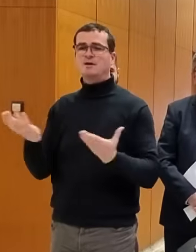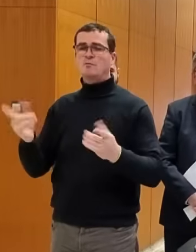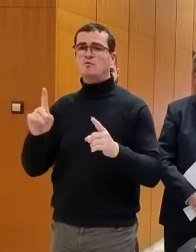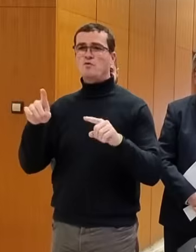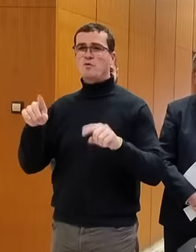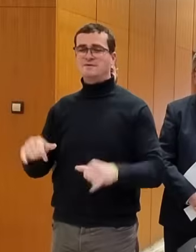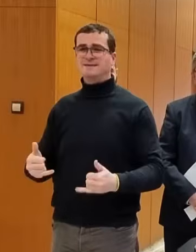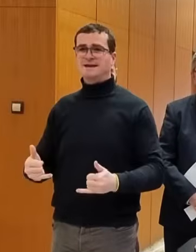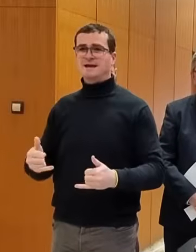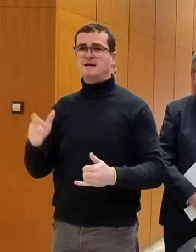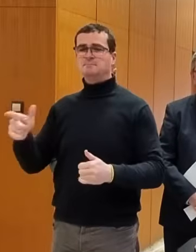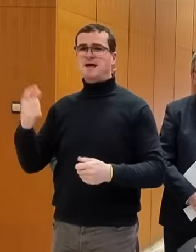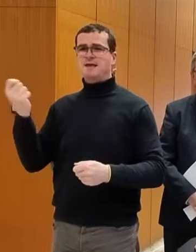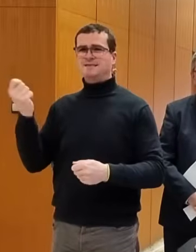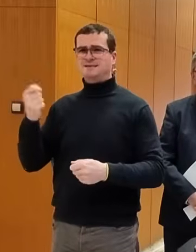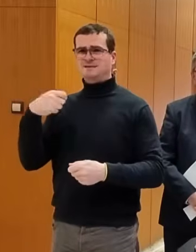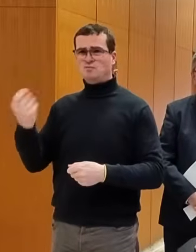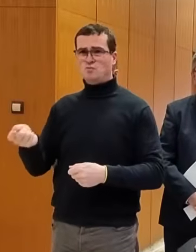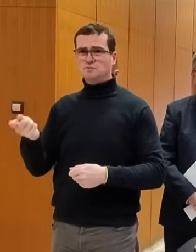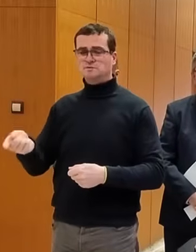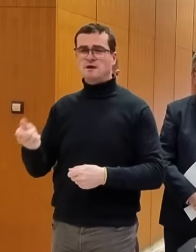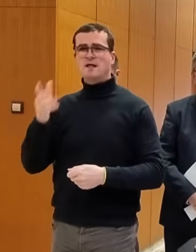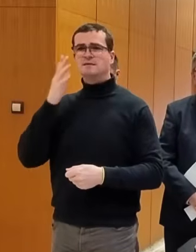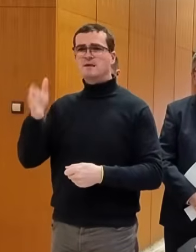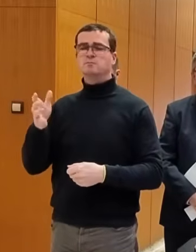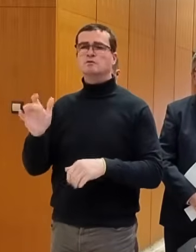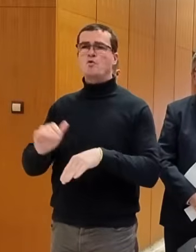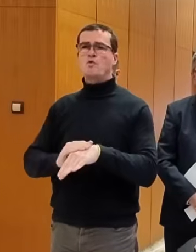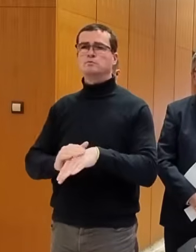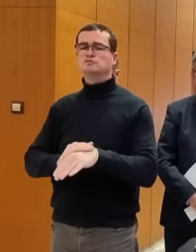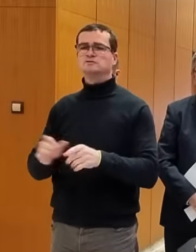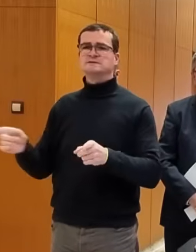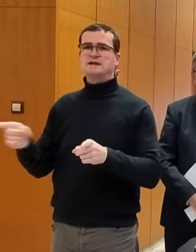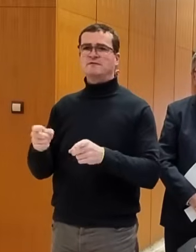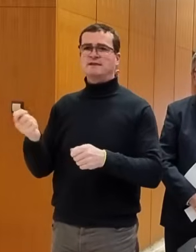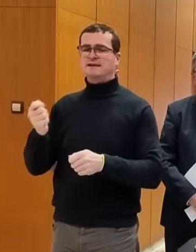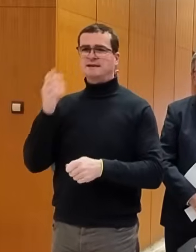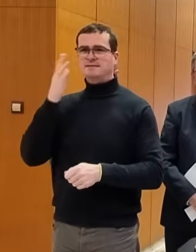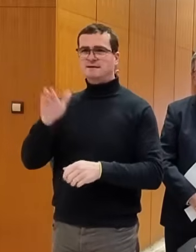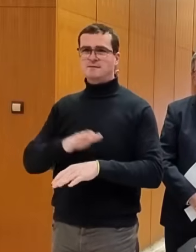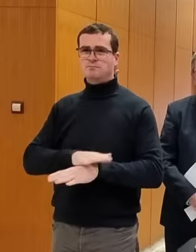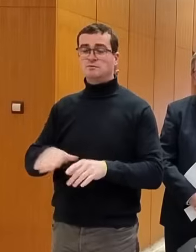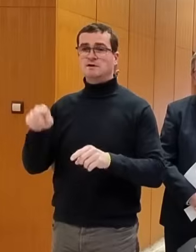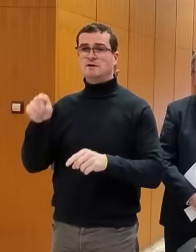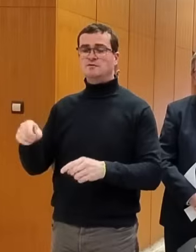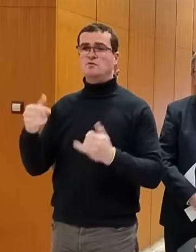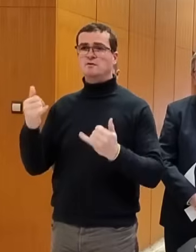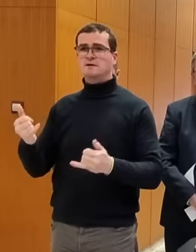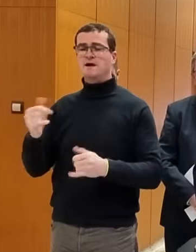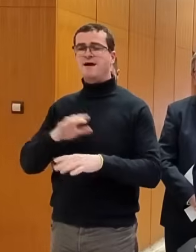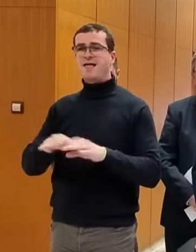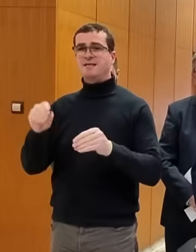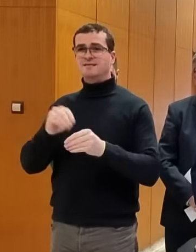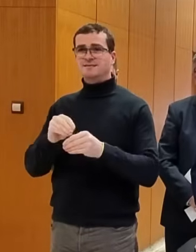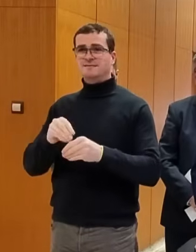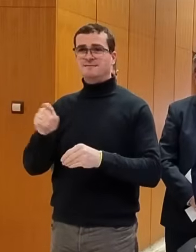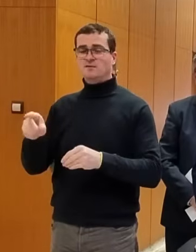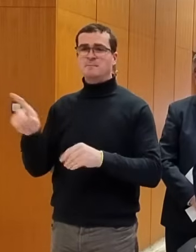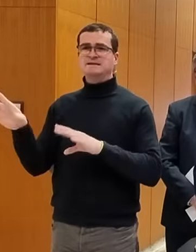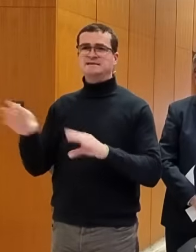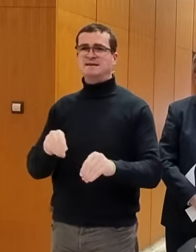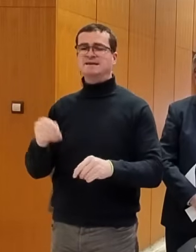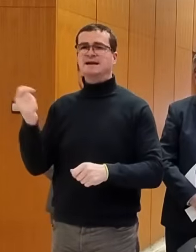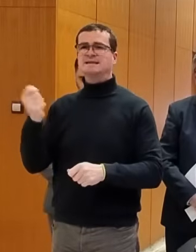dnes sedí vo výkone trestu odňatia slobody, sa nebudú odpúšťať ani skracovať tresty. Toto prichádza do úvahy len vtedy, ak